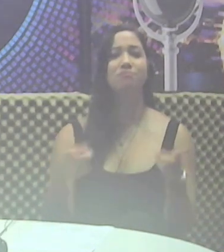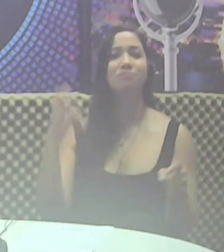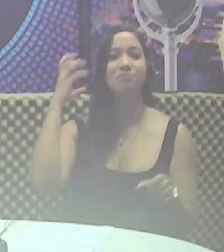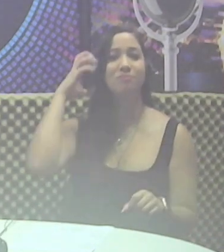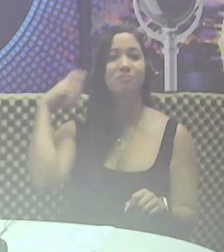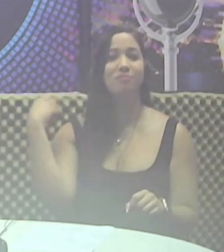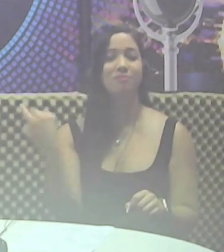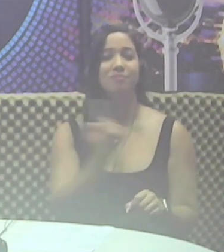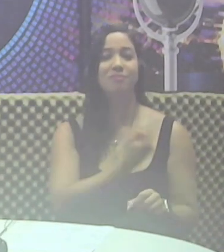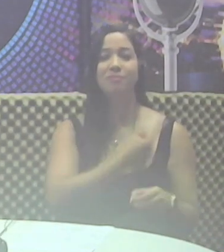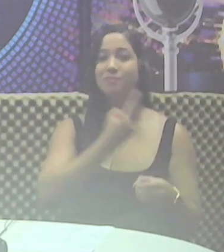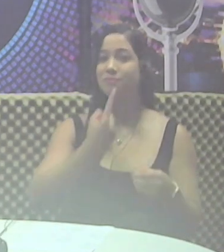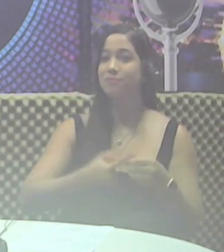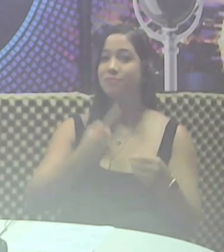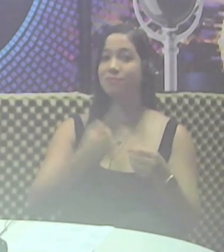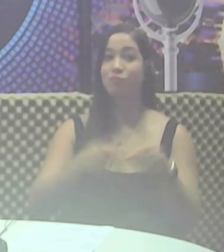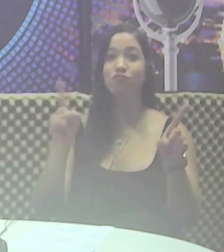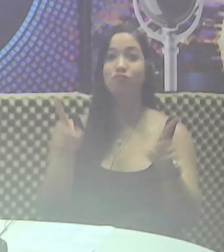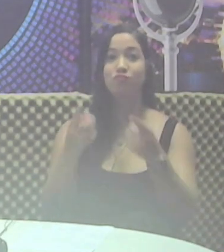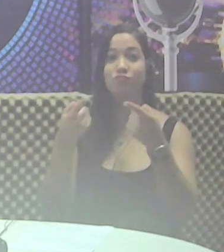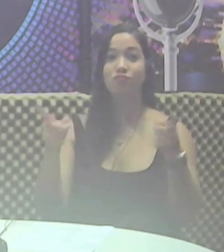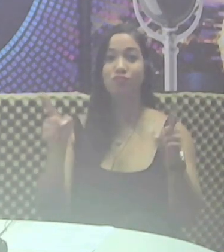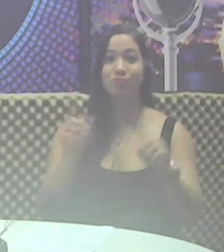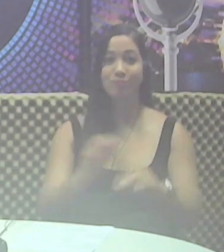Rádio Nossa Cidade.